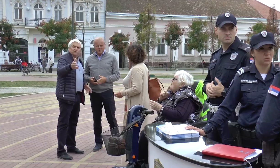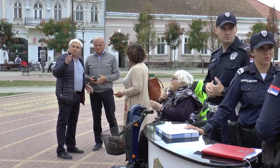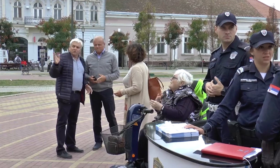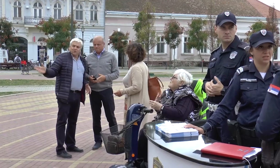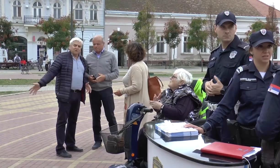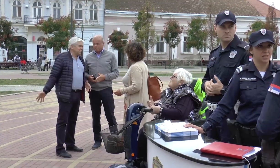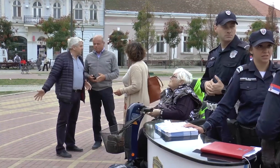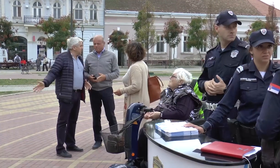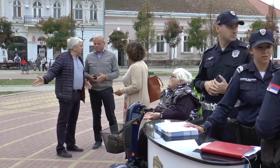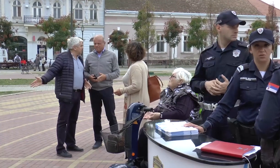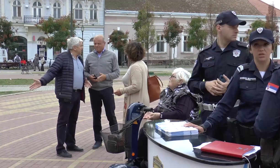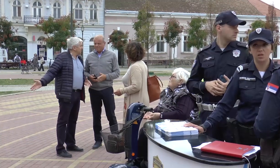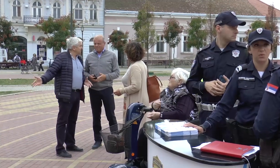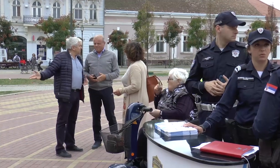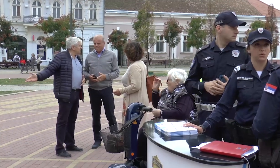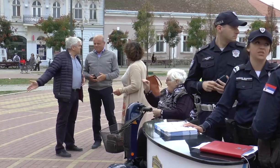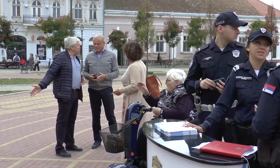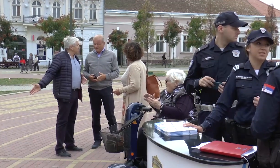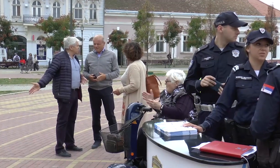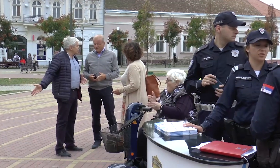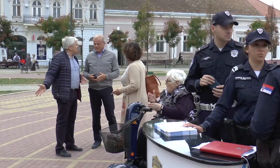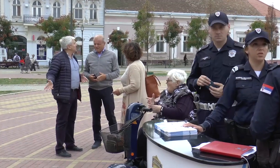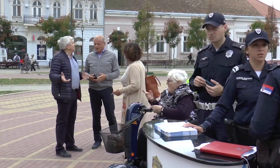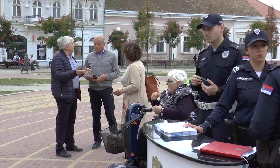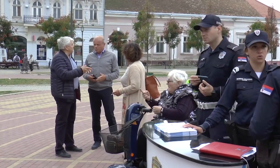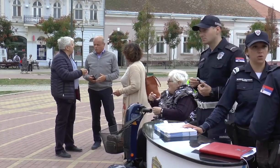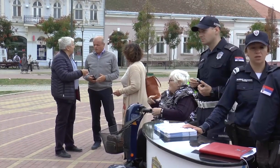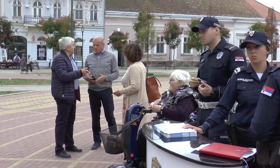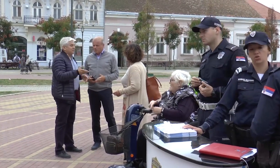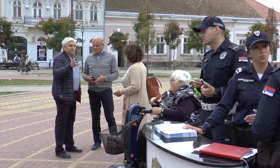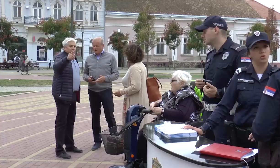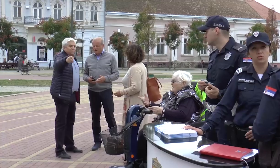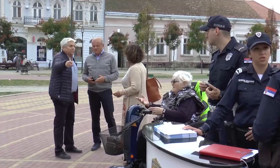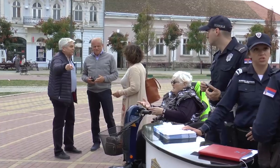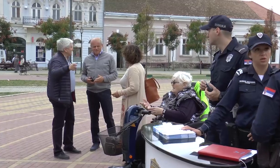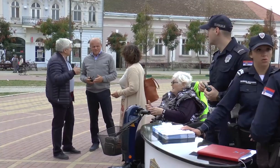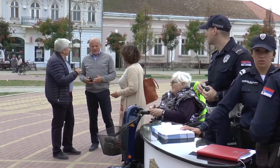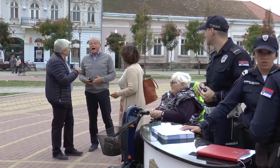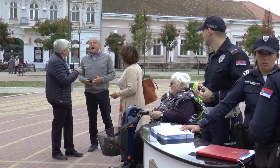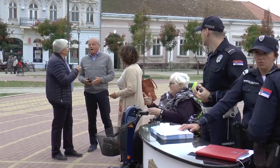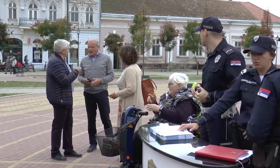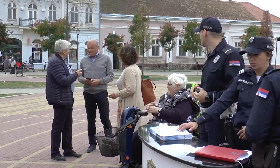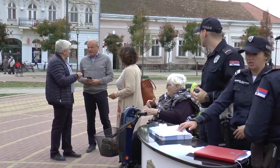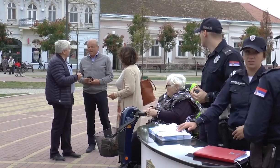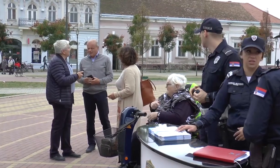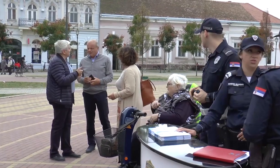Óbecse központjában szórólapokat osztottak szét, amelyeken tájékoztatnak, hogy mit és hogyan kell jelenteni az